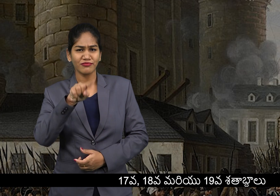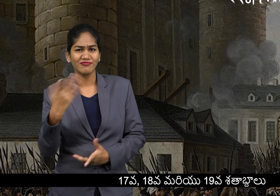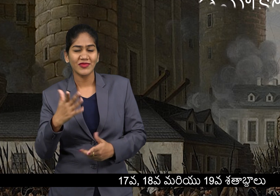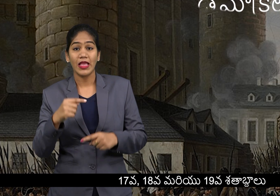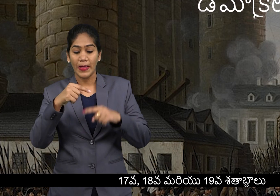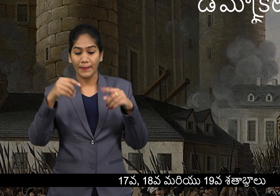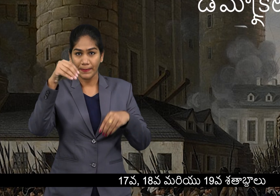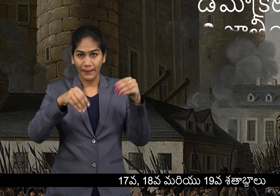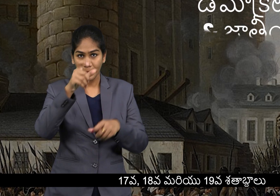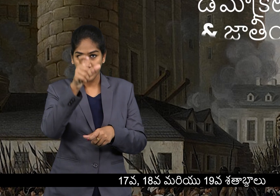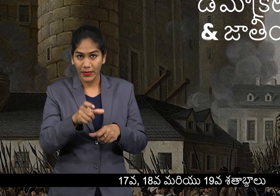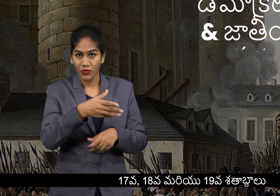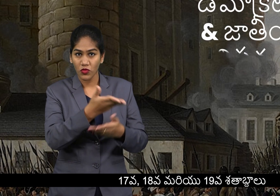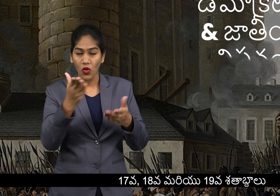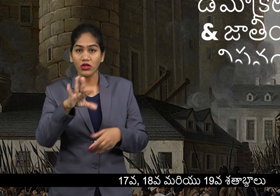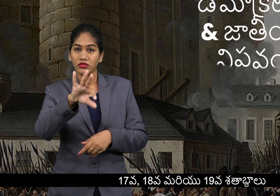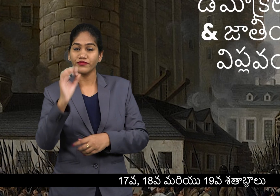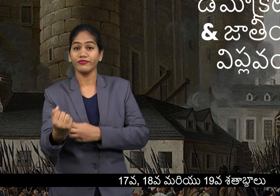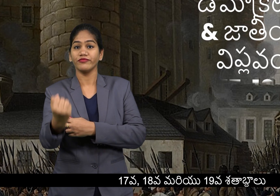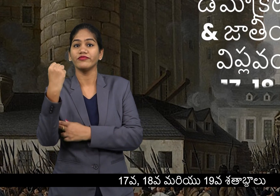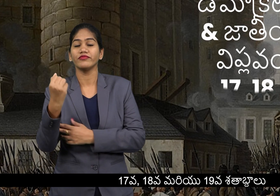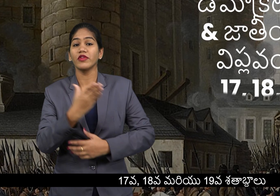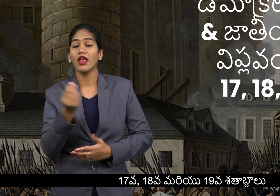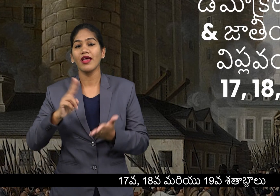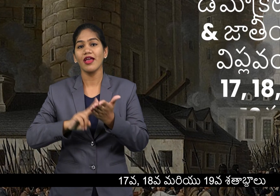17వ, 18వ మరియు 19వ శతాబ్దాలు